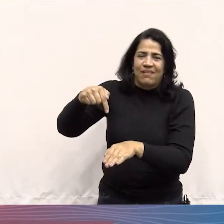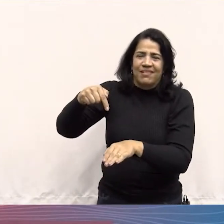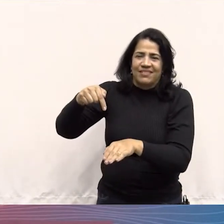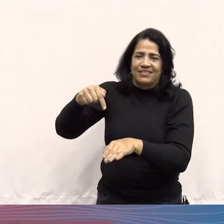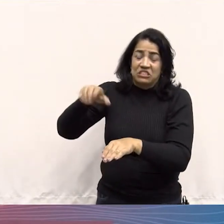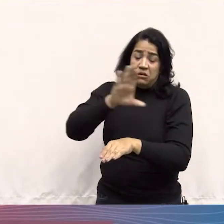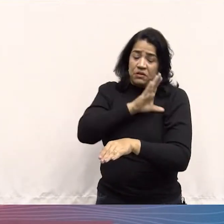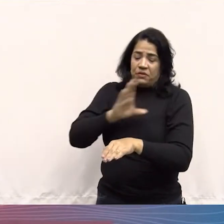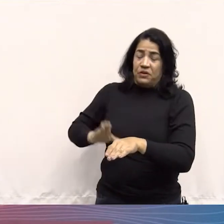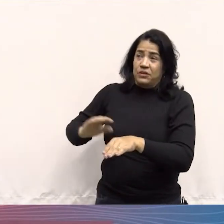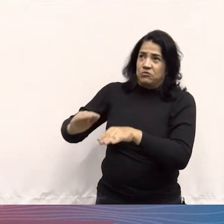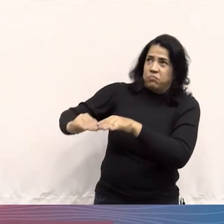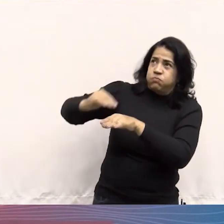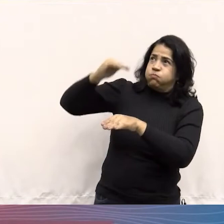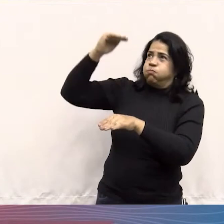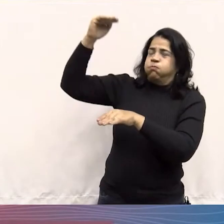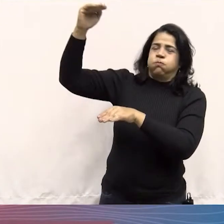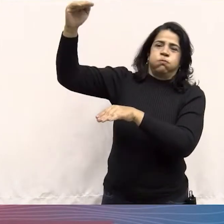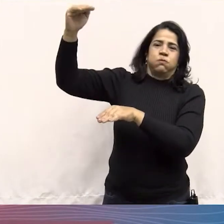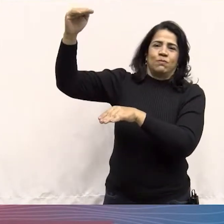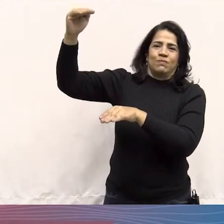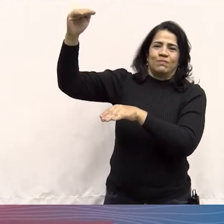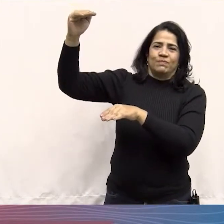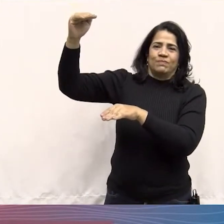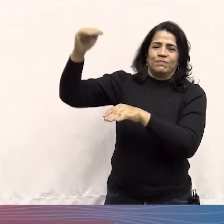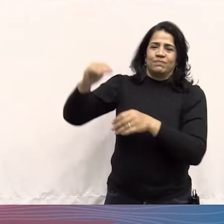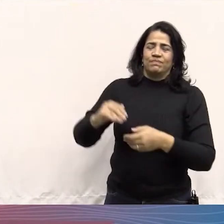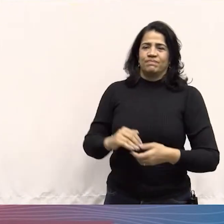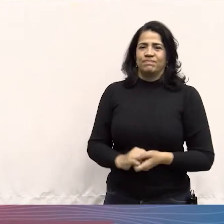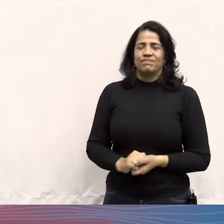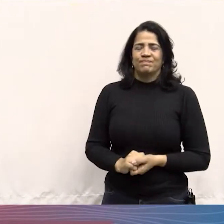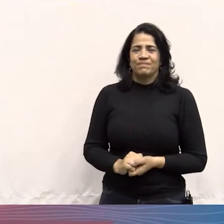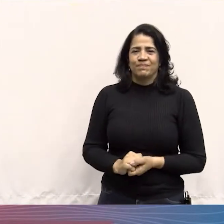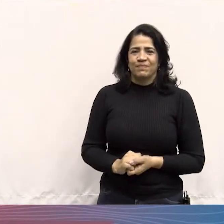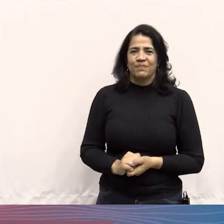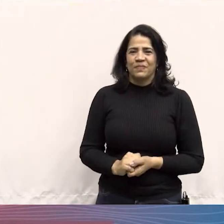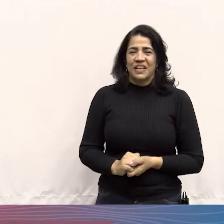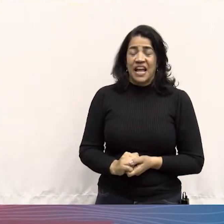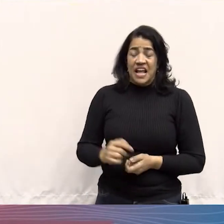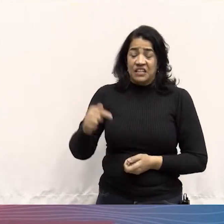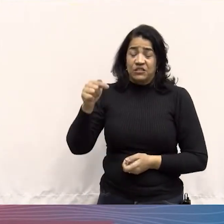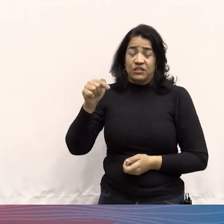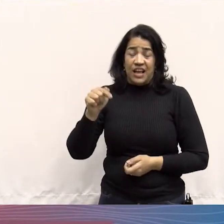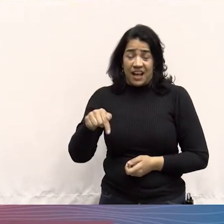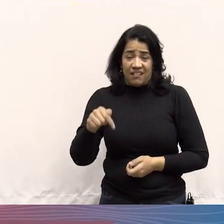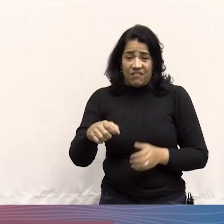possa referir não só no presente século, mas também no vindouro.